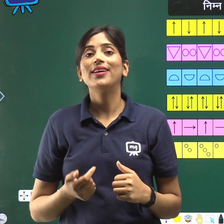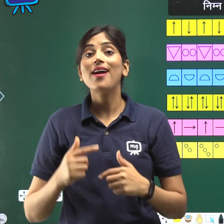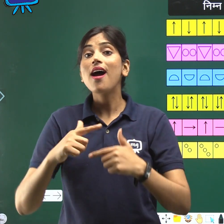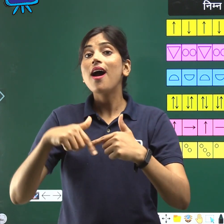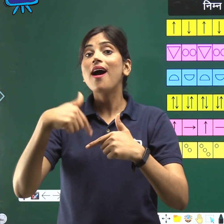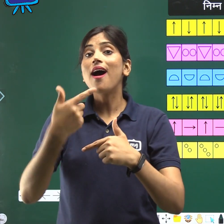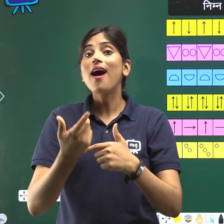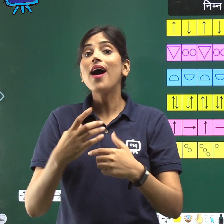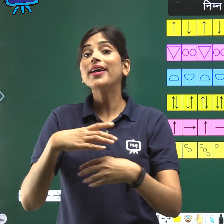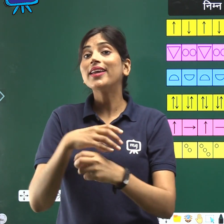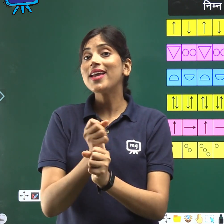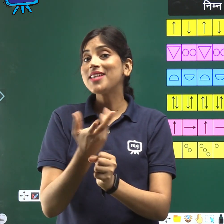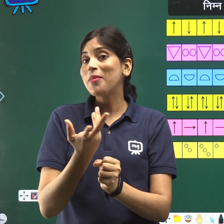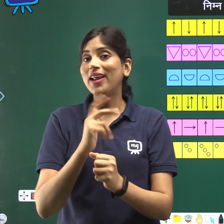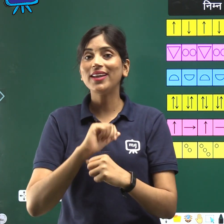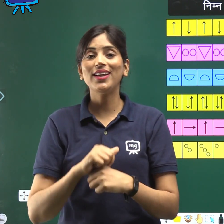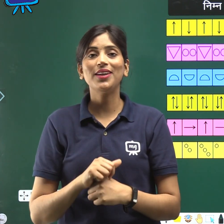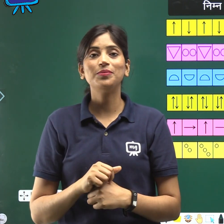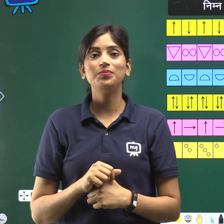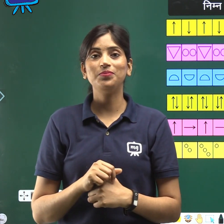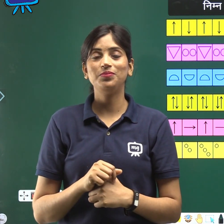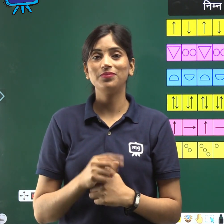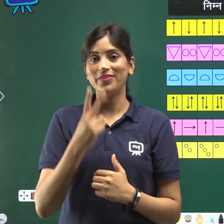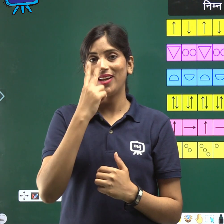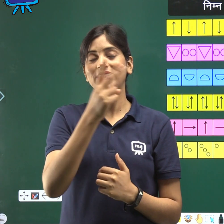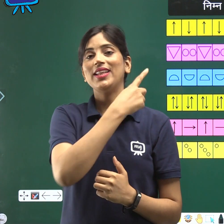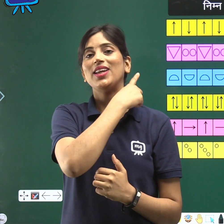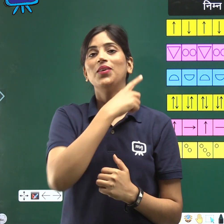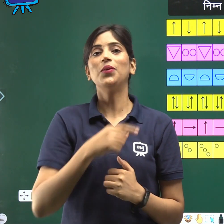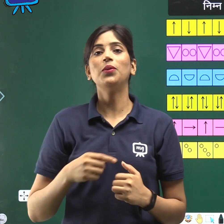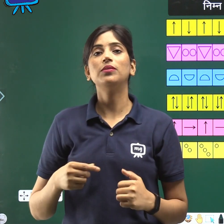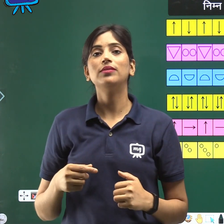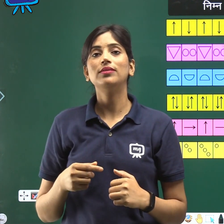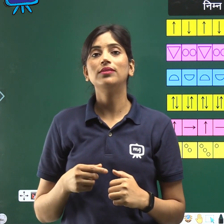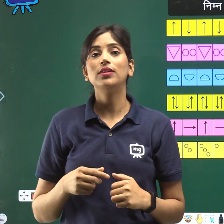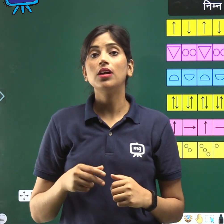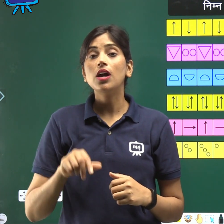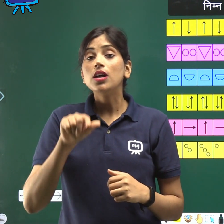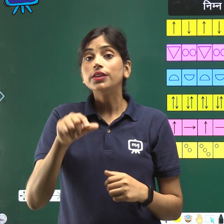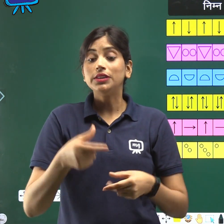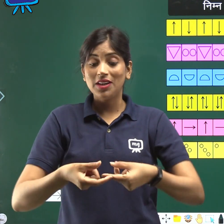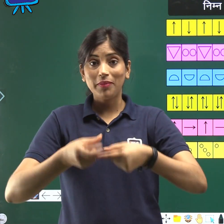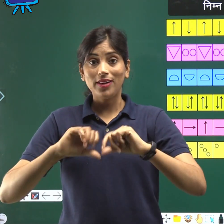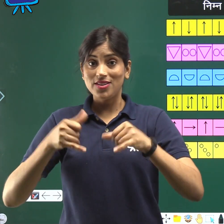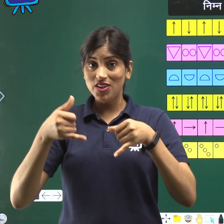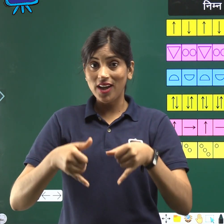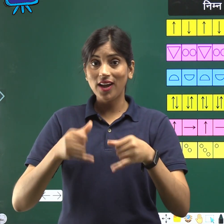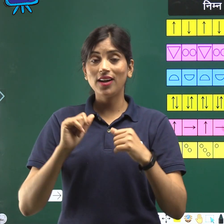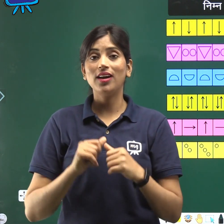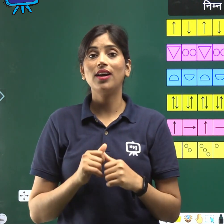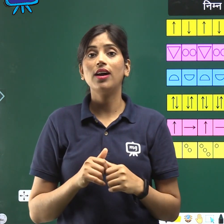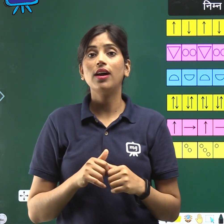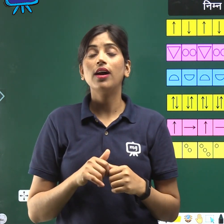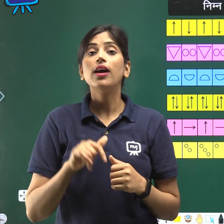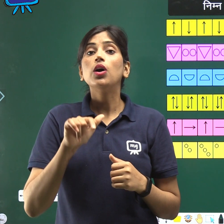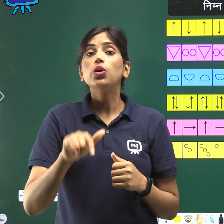आगे कैसे बनाएंगे? देखो, जब नीचे है तो